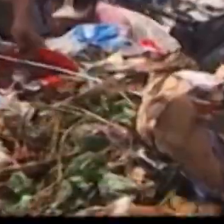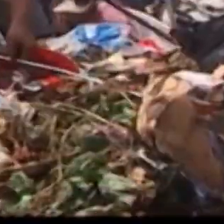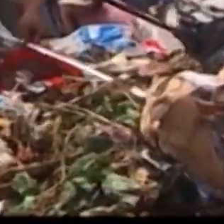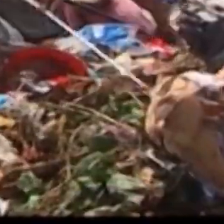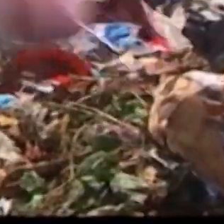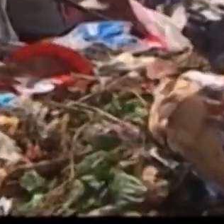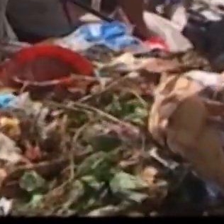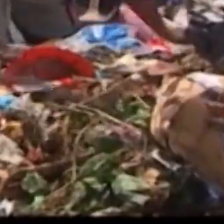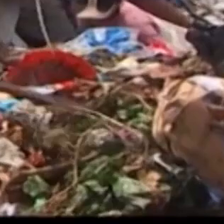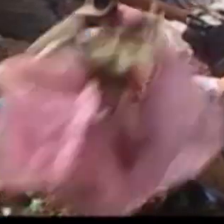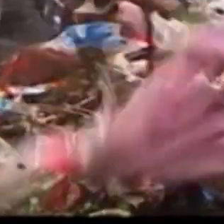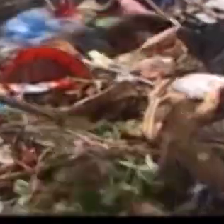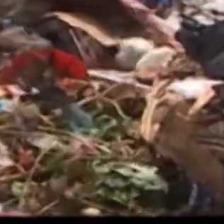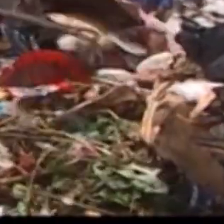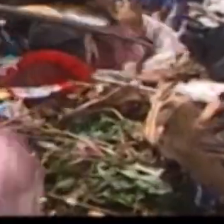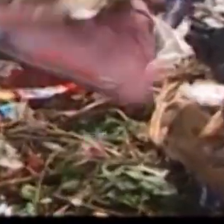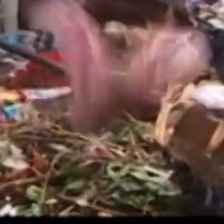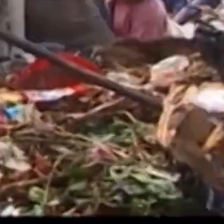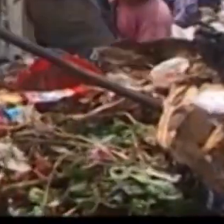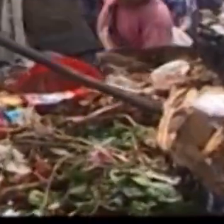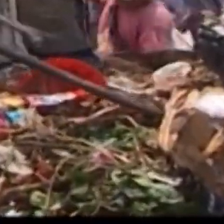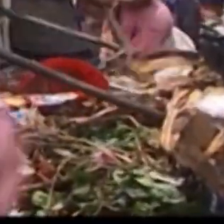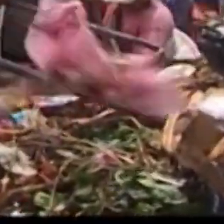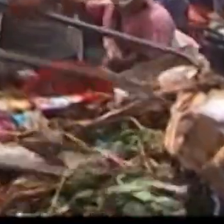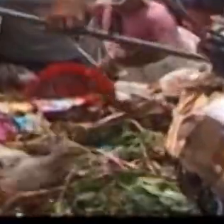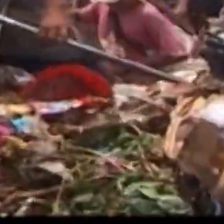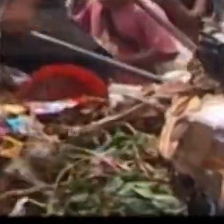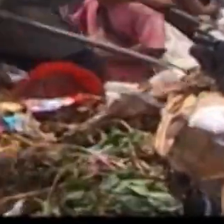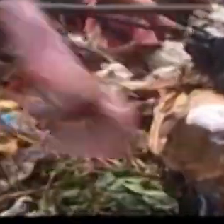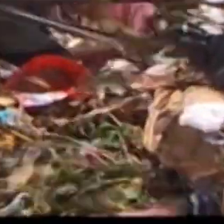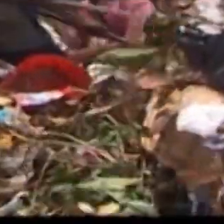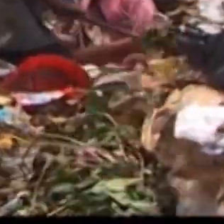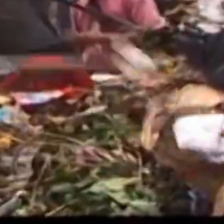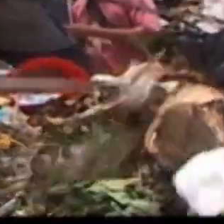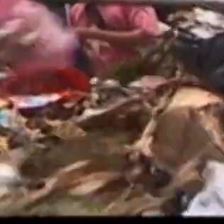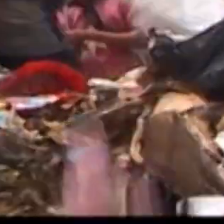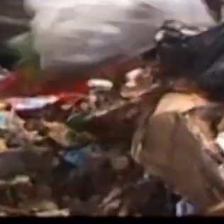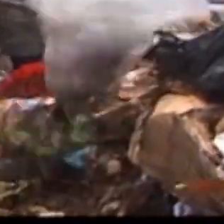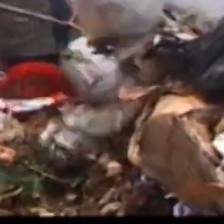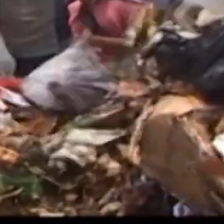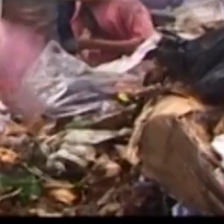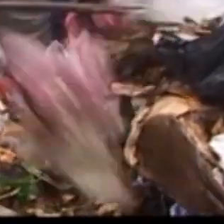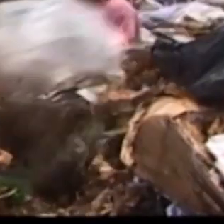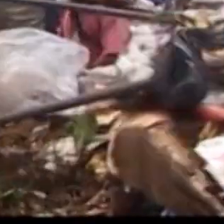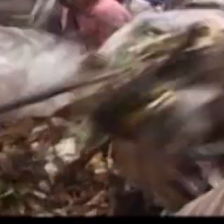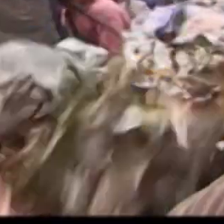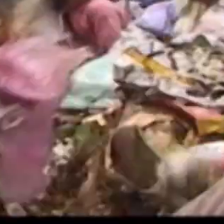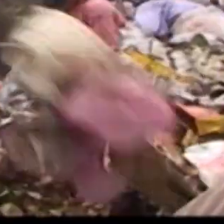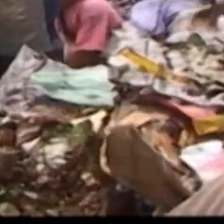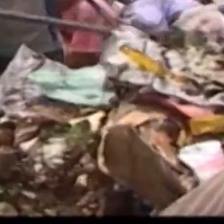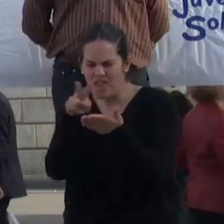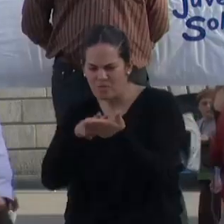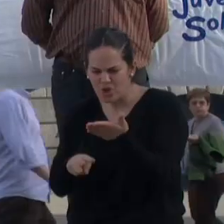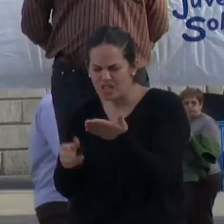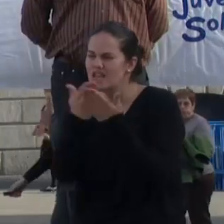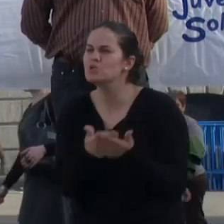¿Desde cuándo puede justificarse el trabajo de un niño? Si la esclavitud se estudia en los libros